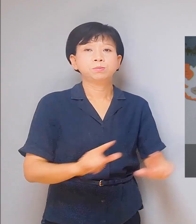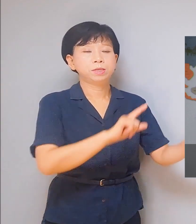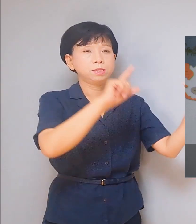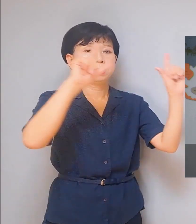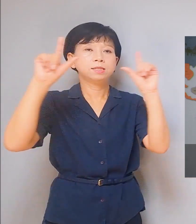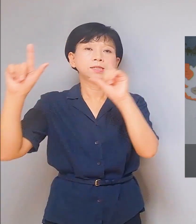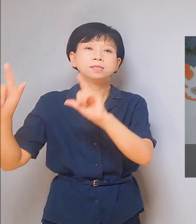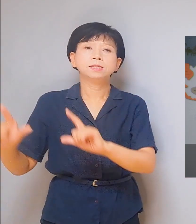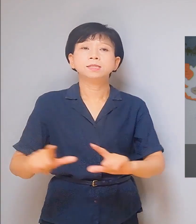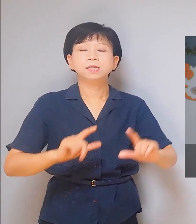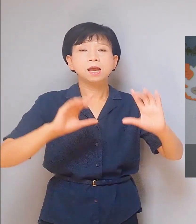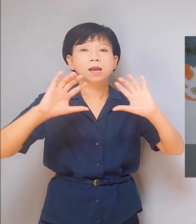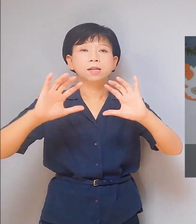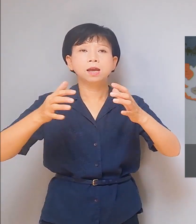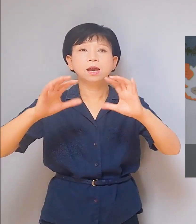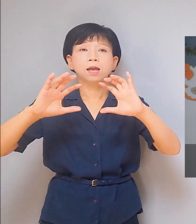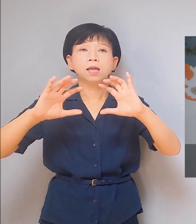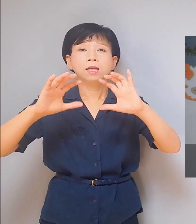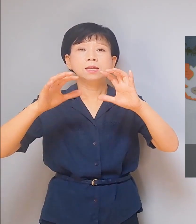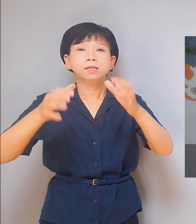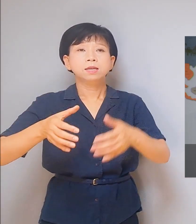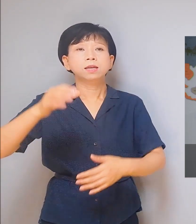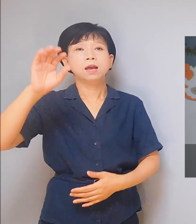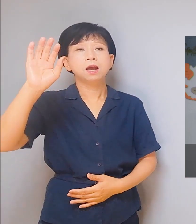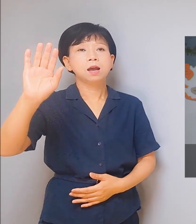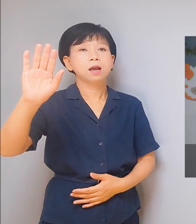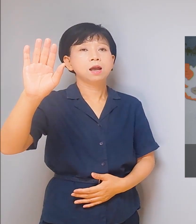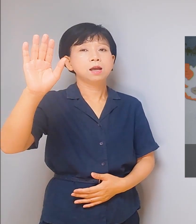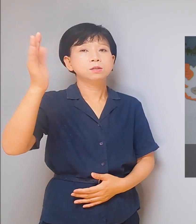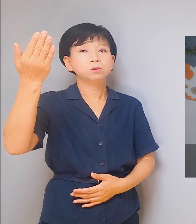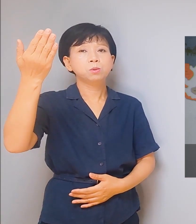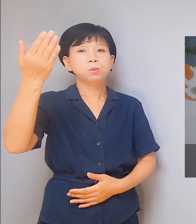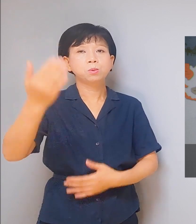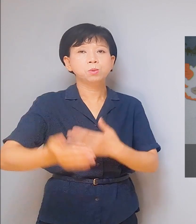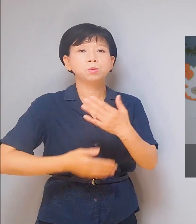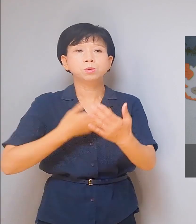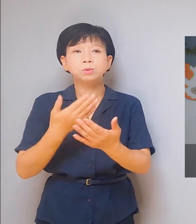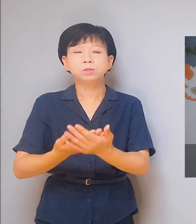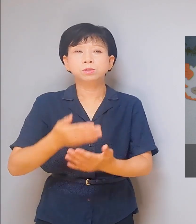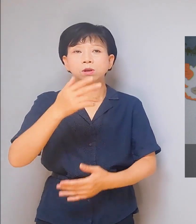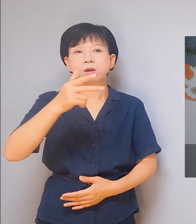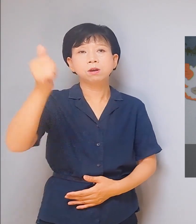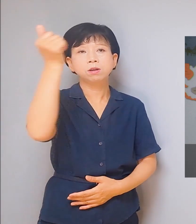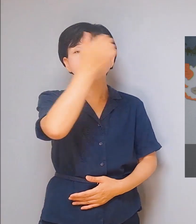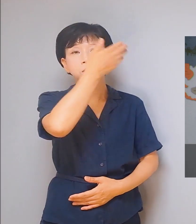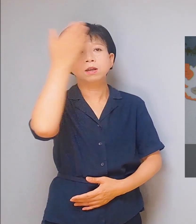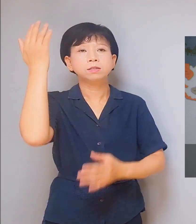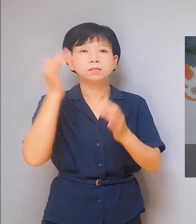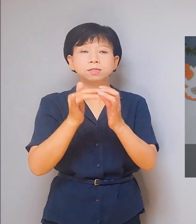구석구석 누비는 나라 되게 하. 주의